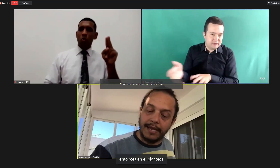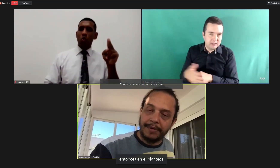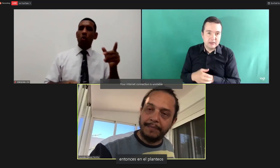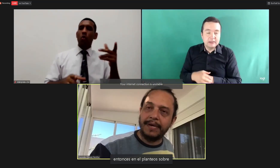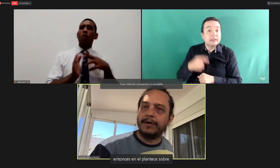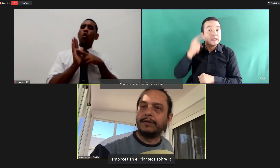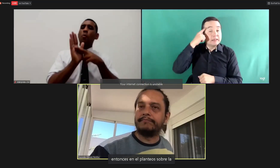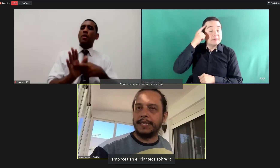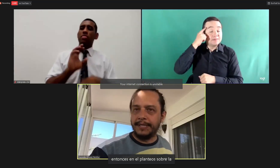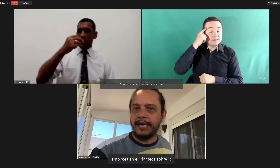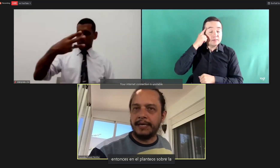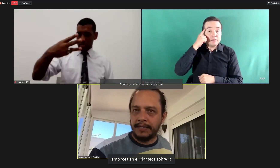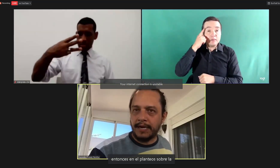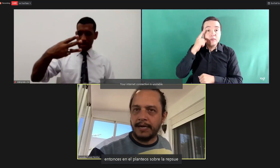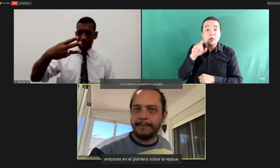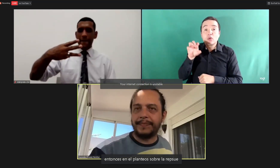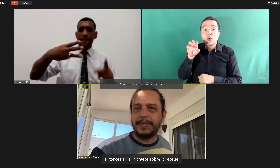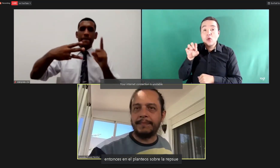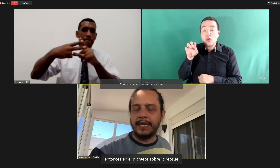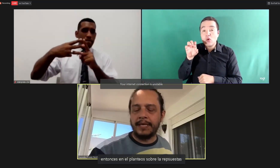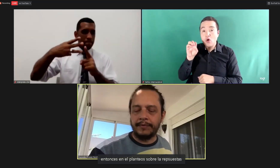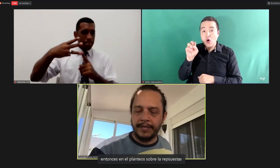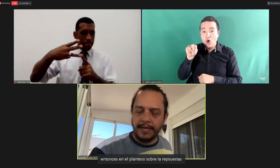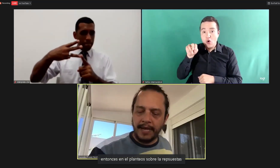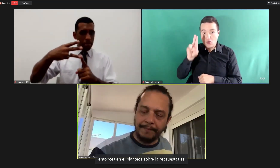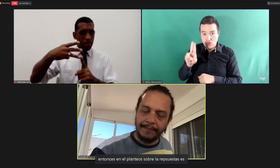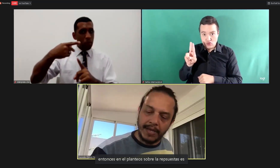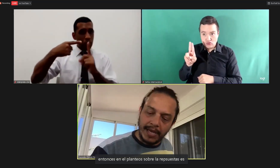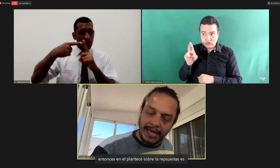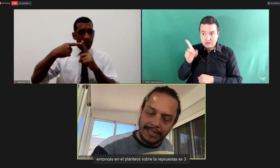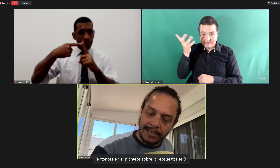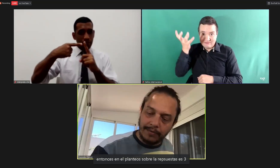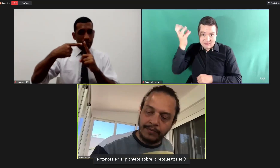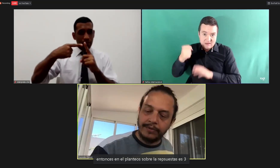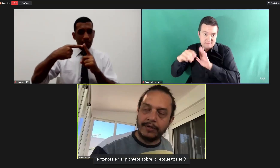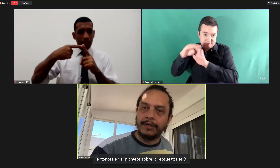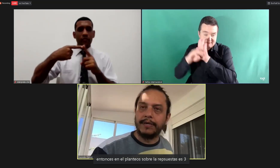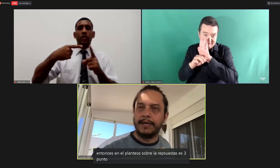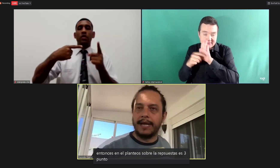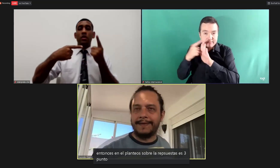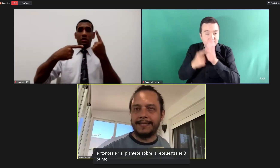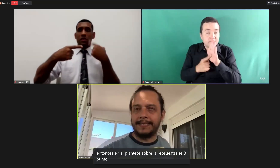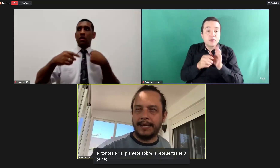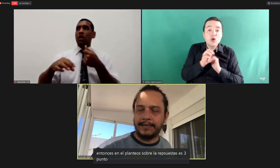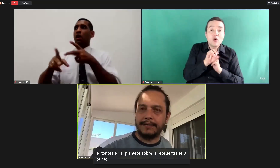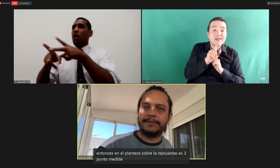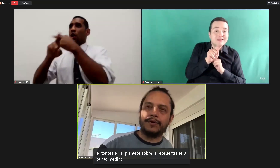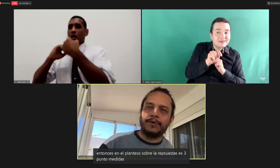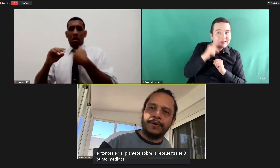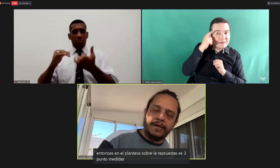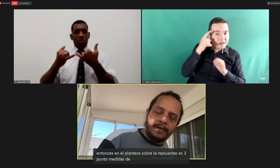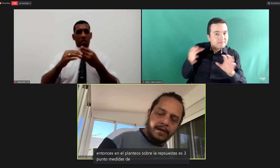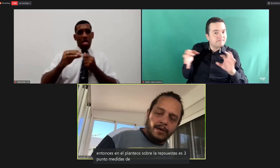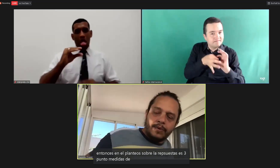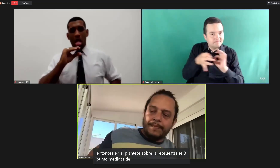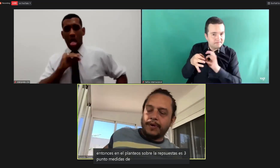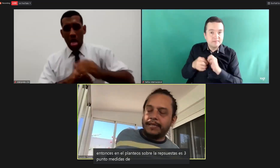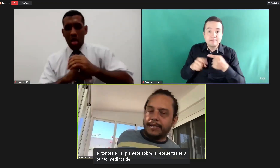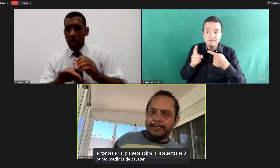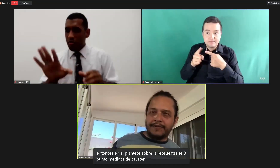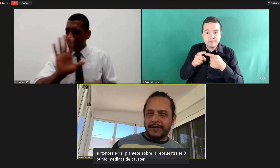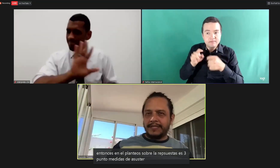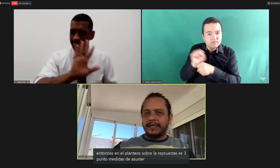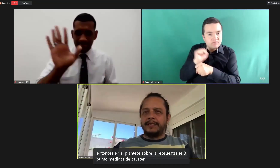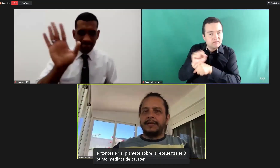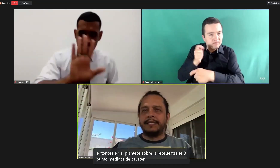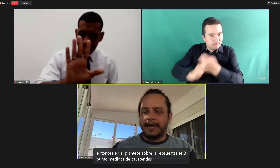claros. El primero, evitar entrar en medidas de austeridad. El segundo, avanzar sobre una